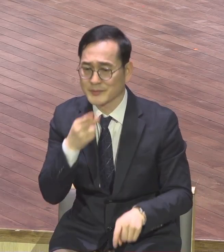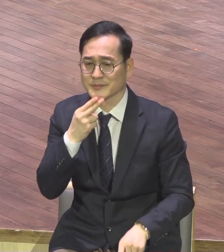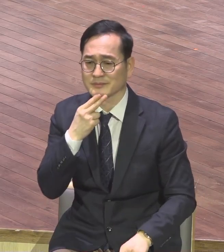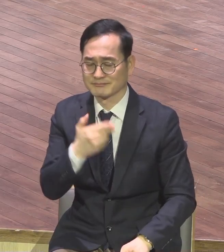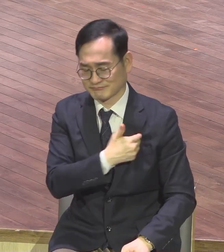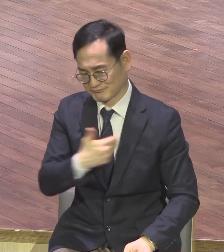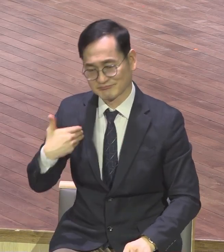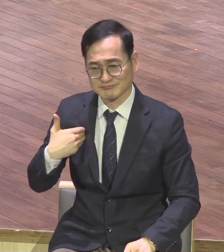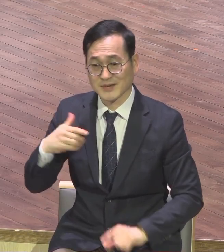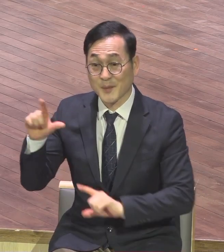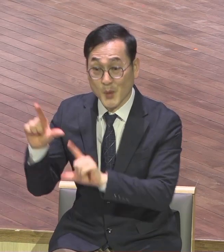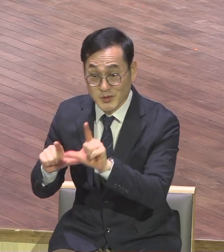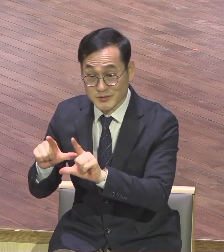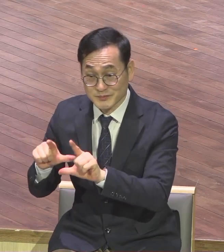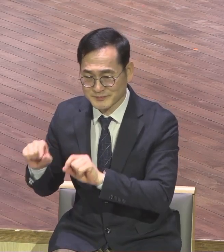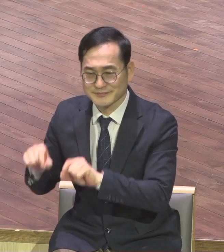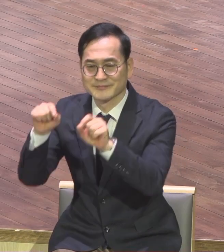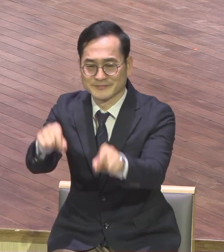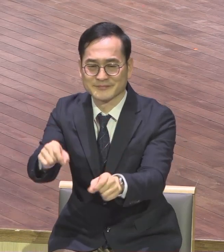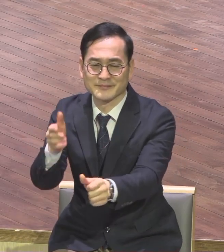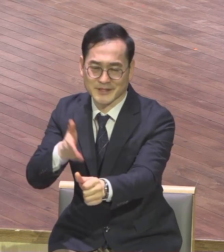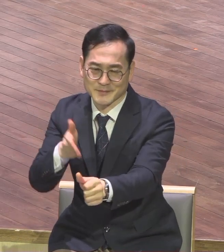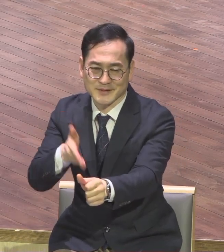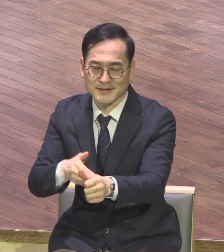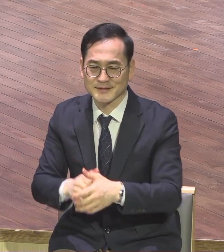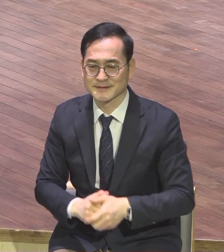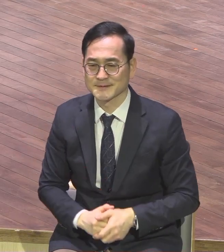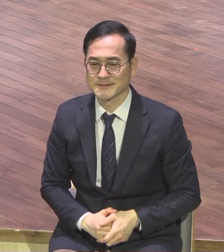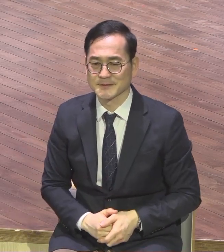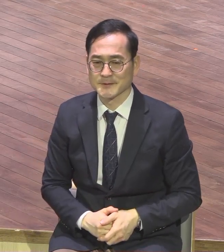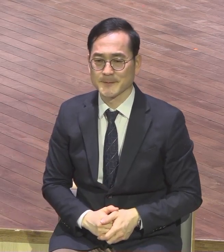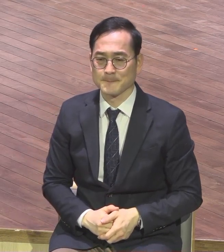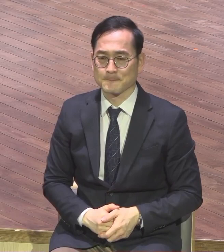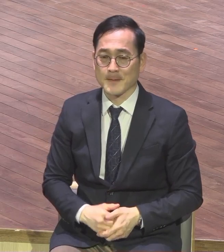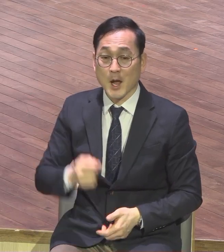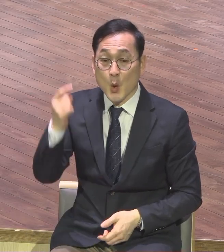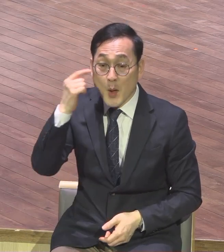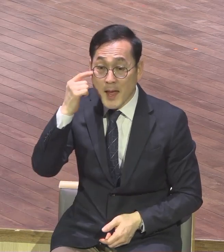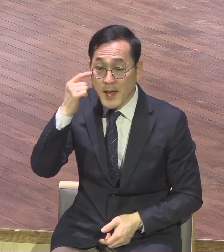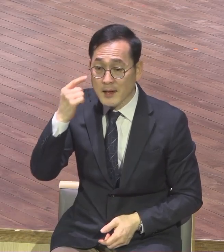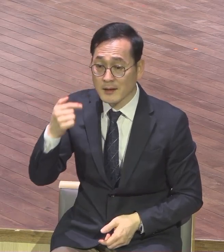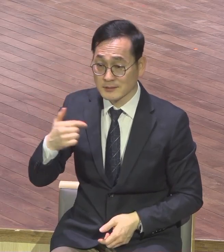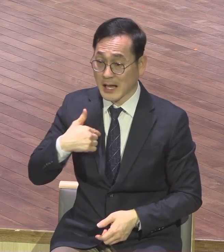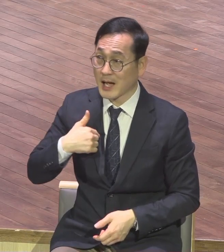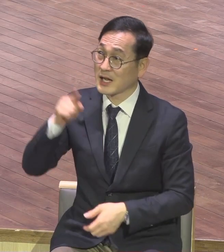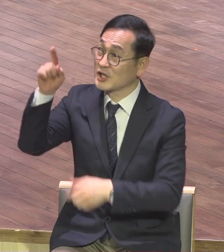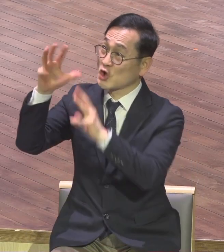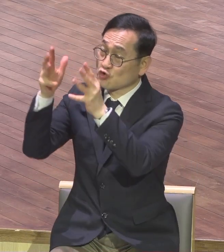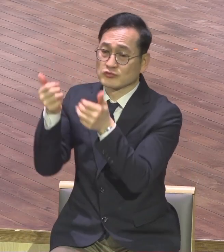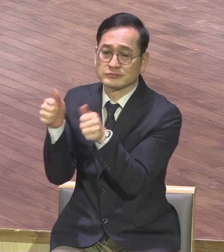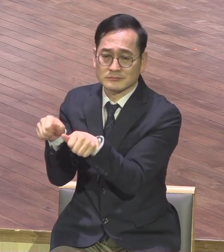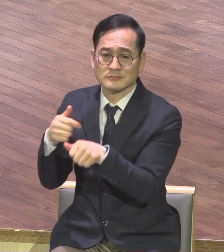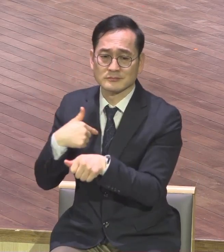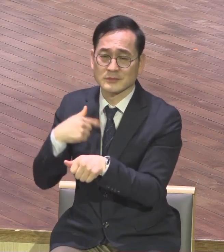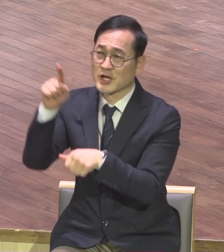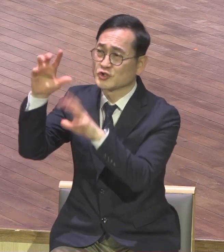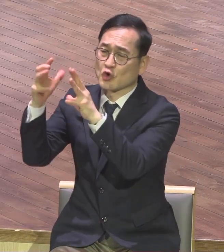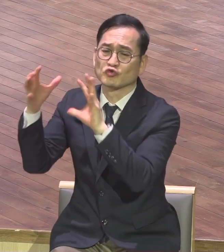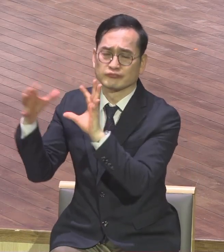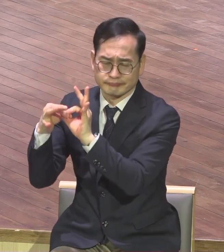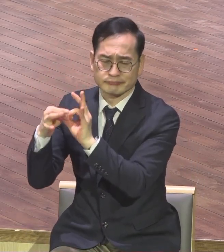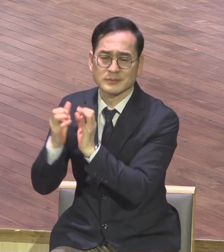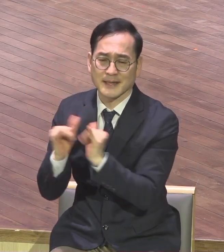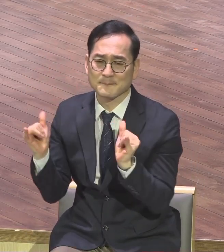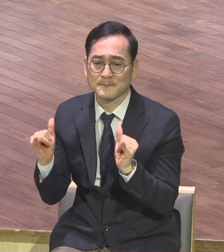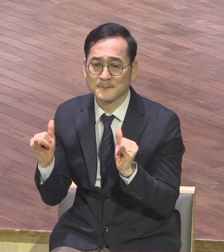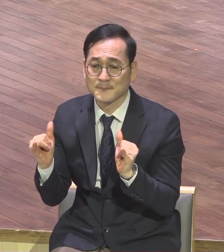바랍니다. 그 이유가 어디 있습니까? 바로 우리 배경이 천국 배경이라고 말씀하시기 때문에 인식을 탁